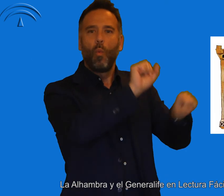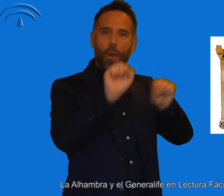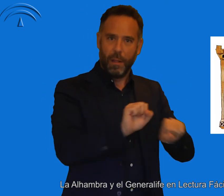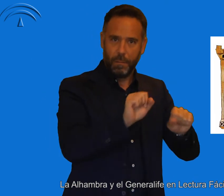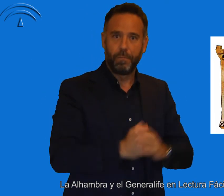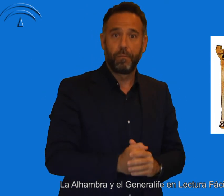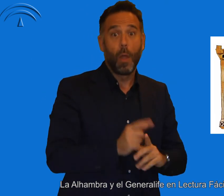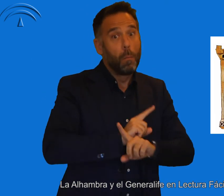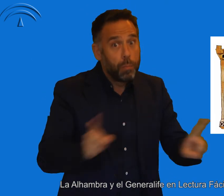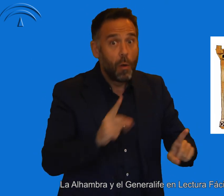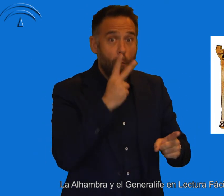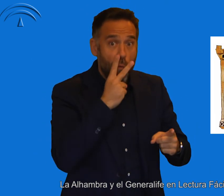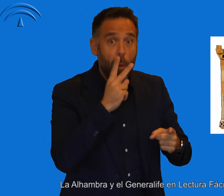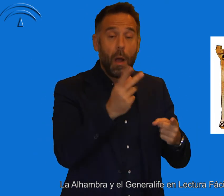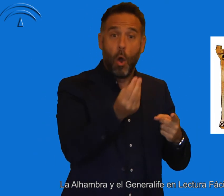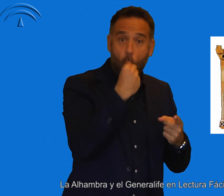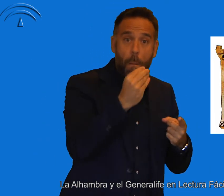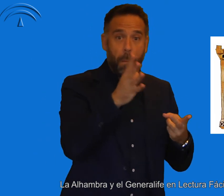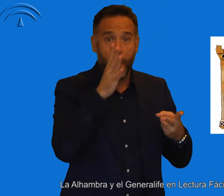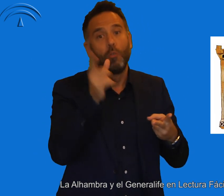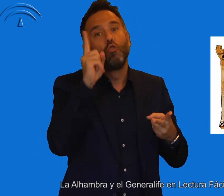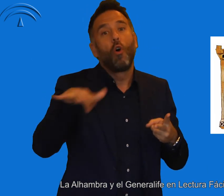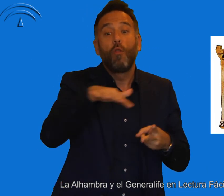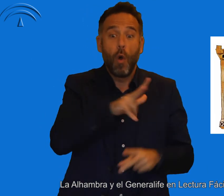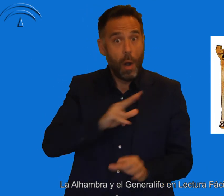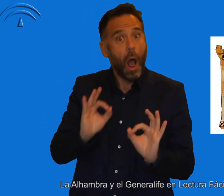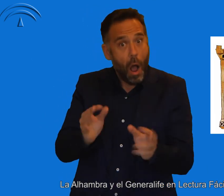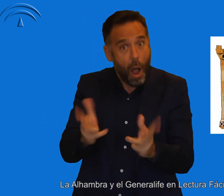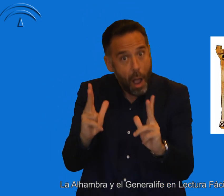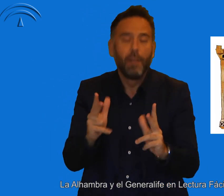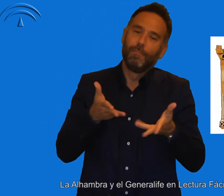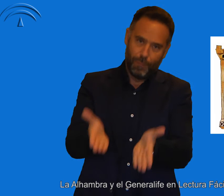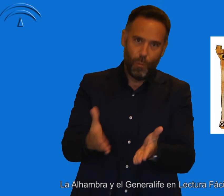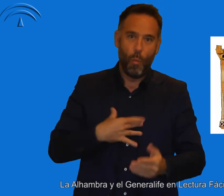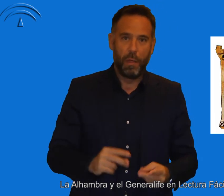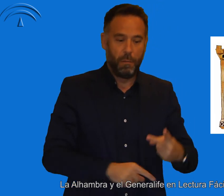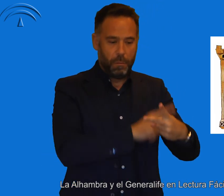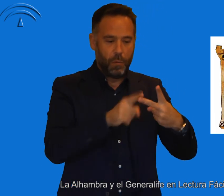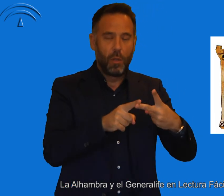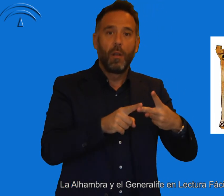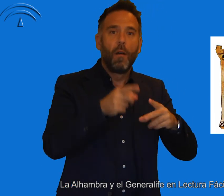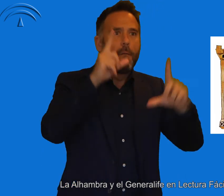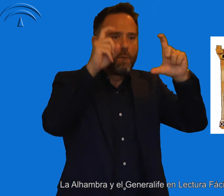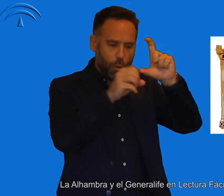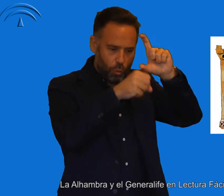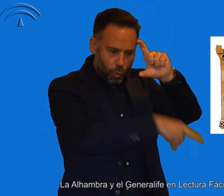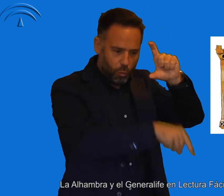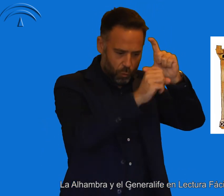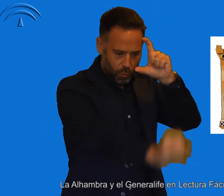prohibido fumar, comer y beber, salvo en los espacios reservados para ello. Usar trípode o flash para